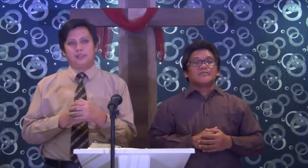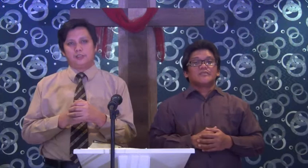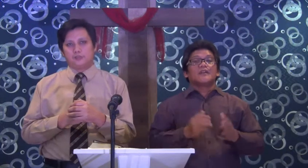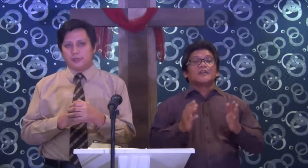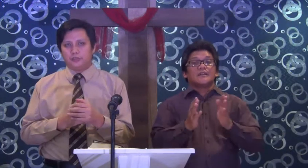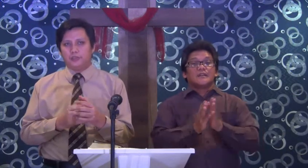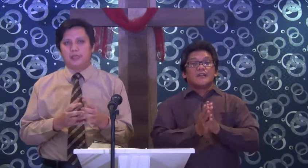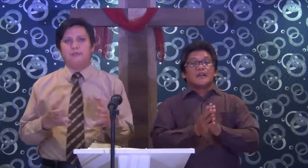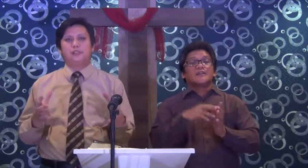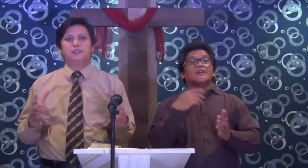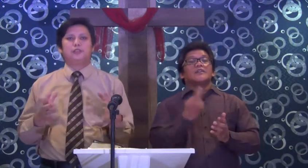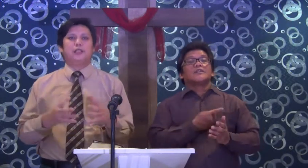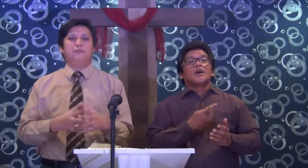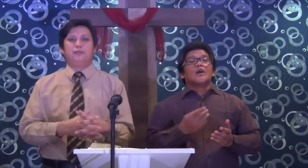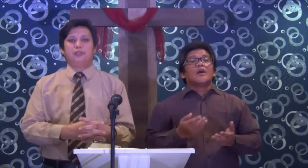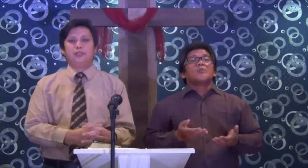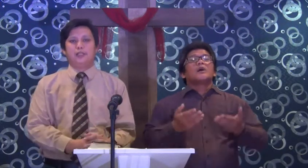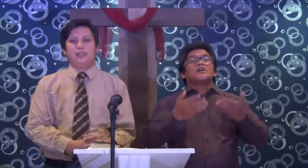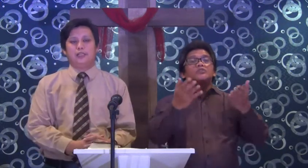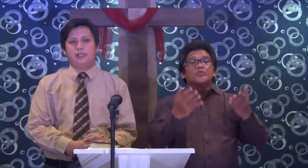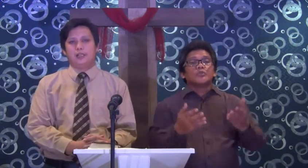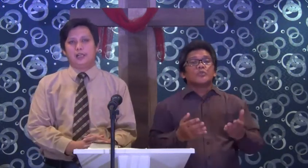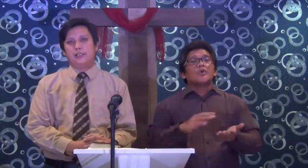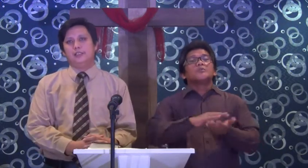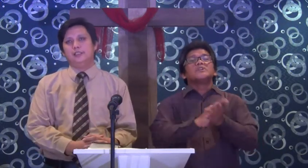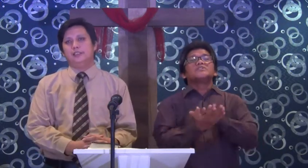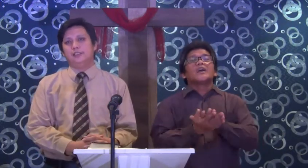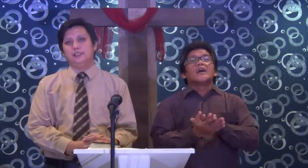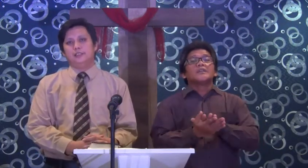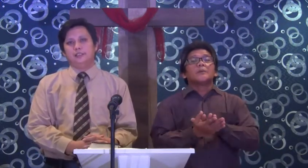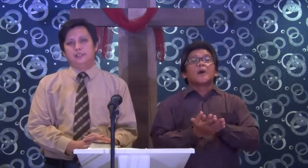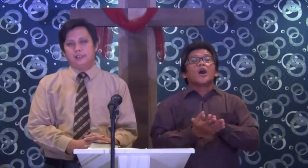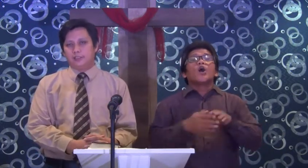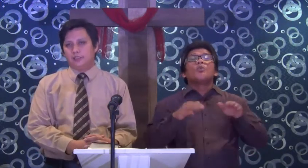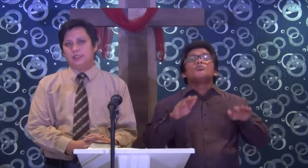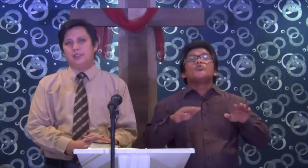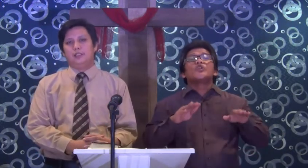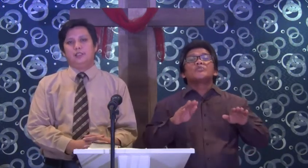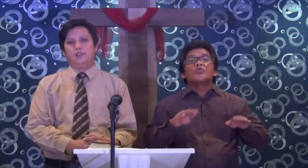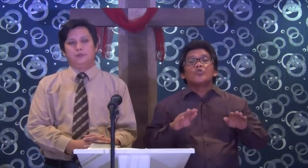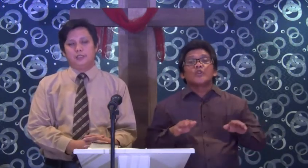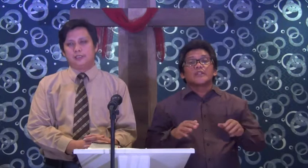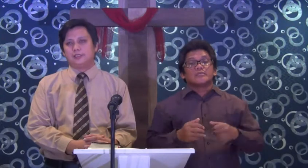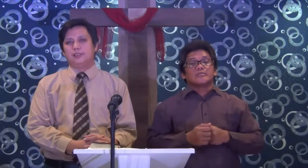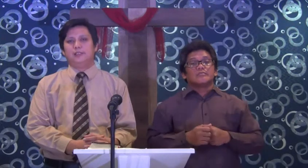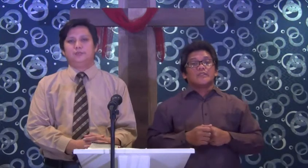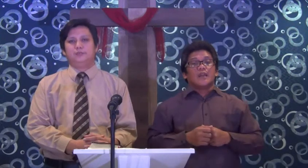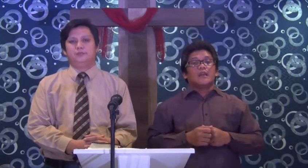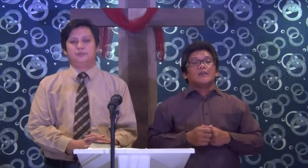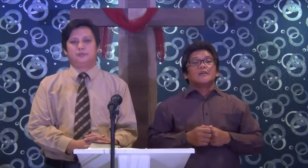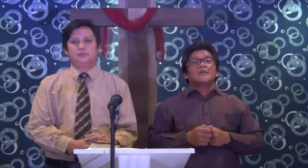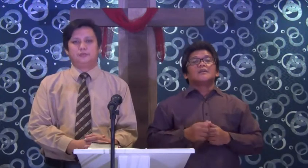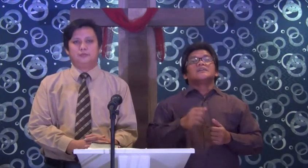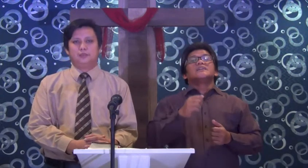Dan mari kita terus maju juga masuk dalam pemuritan yang ada di gereja kita, di komunitas kita.